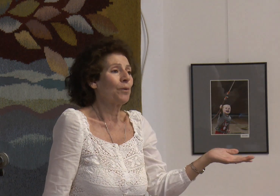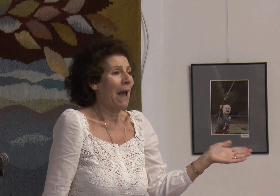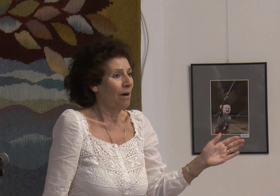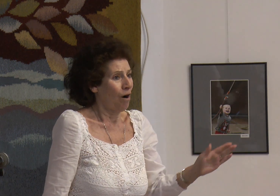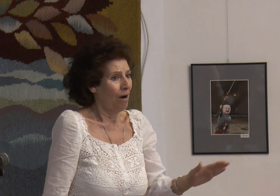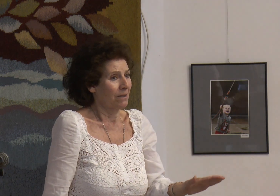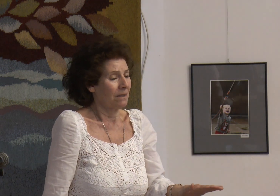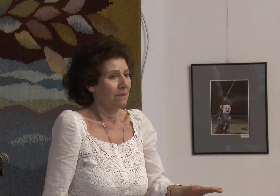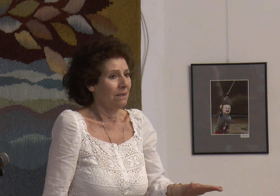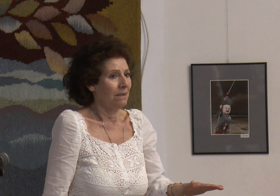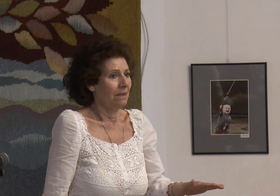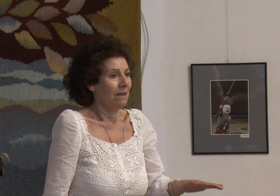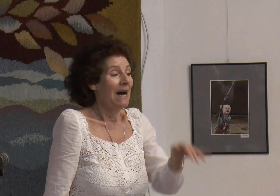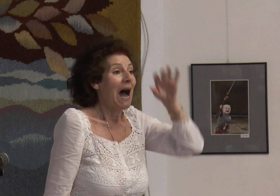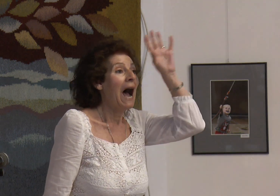Tudom, hogy meghalt.